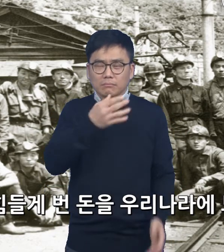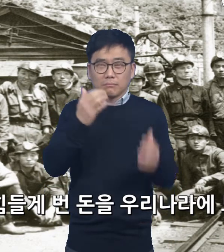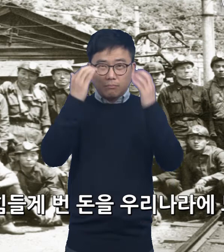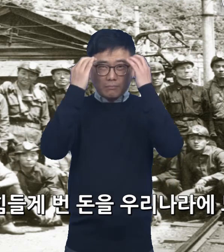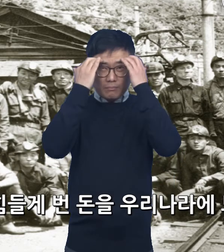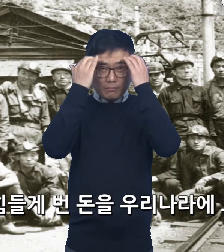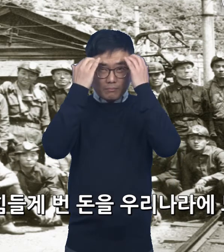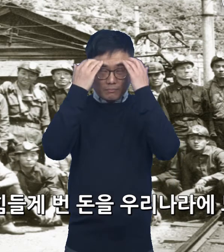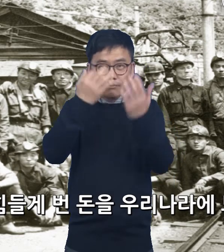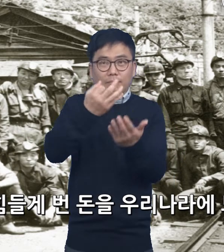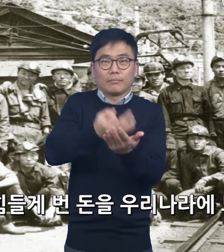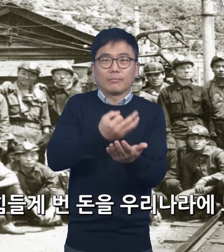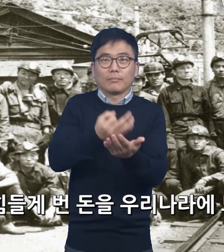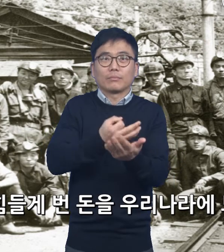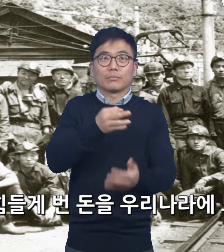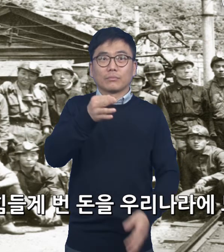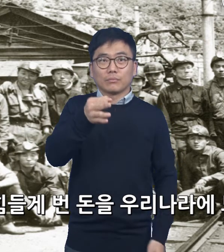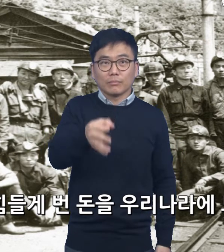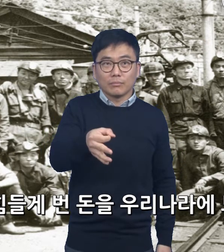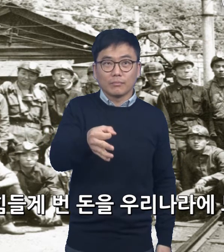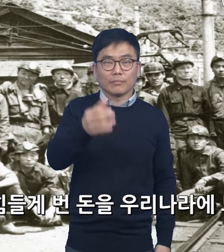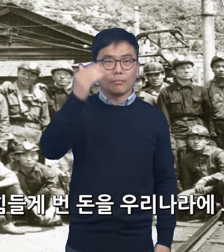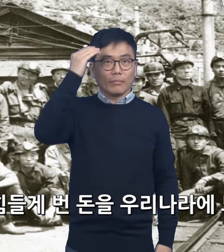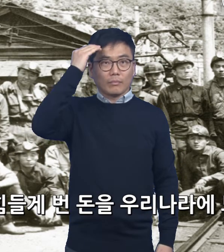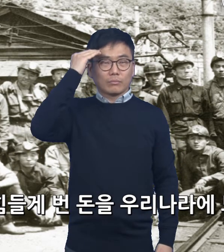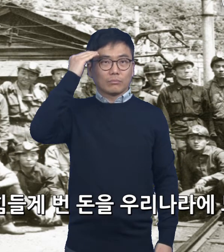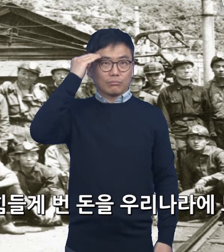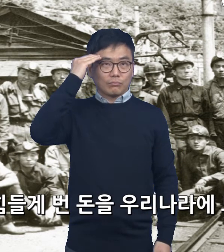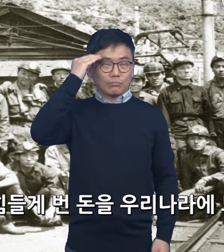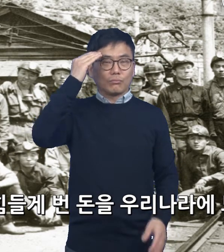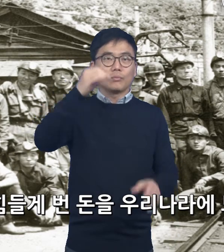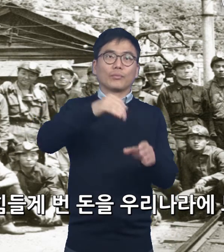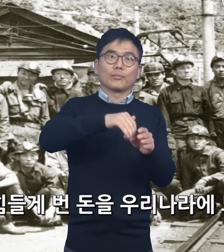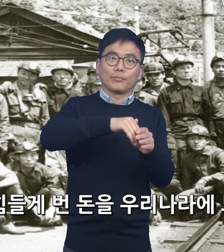그렇게 힘들게 번 돈을 우리나라에 보냈지요.